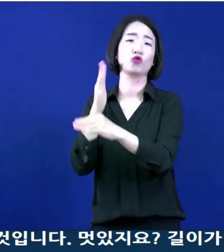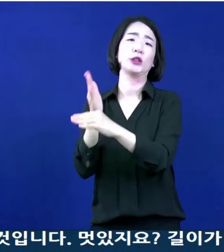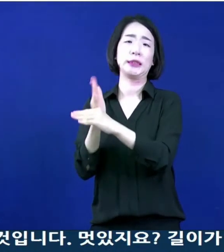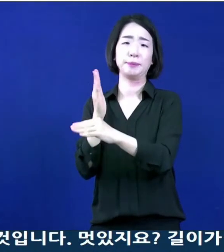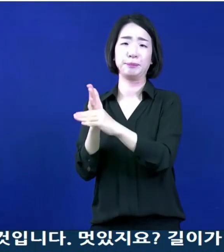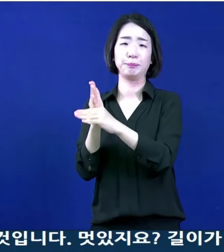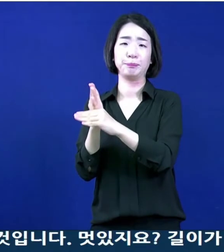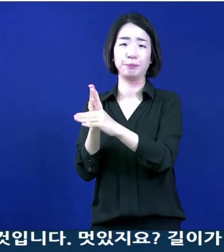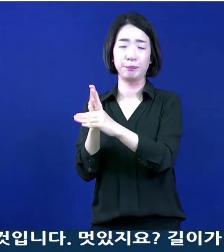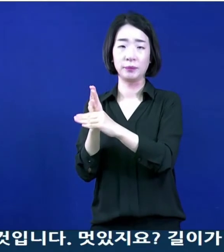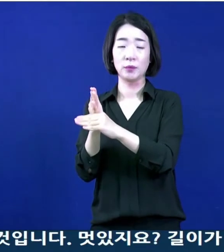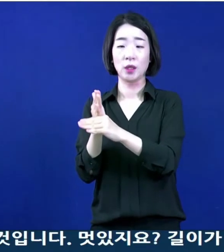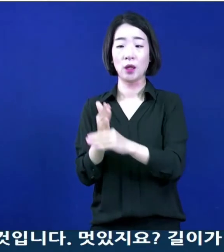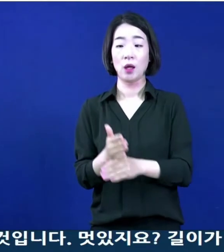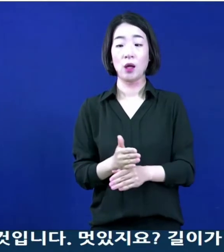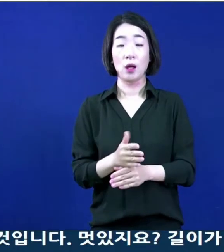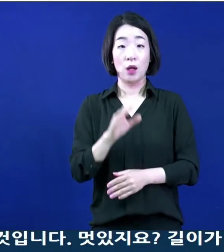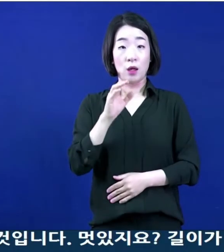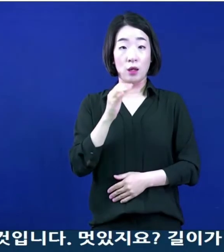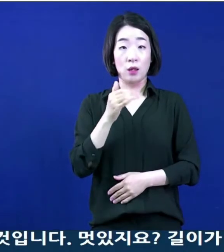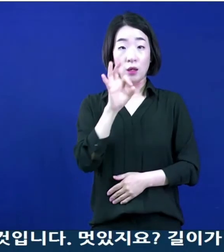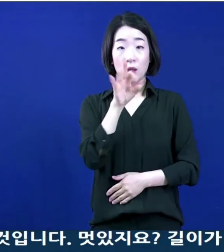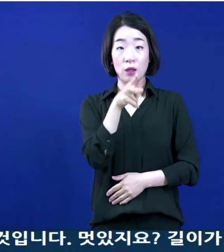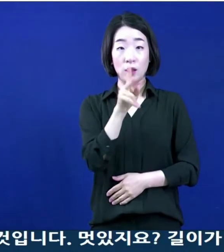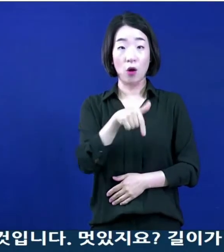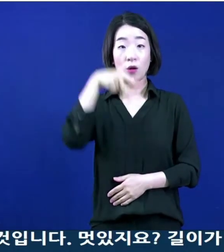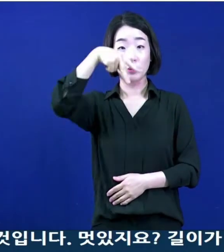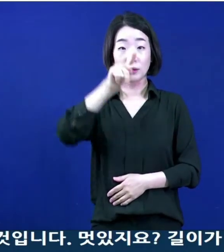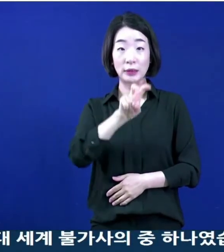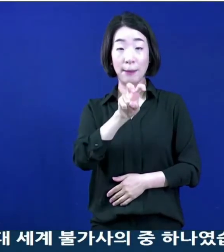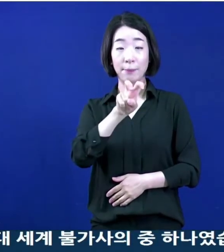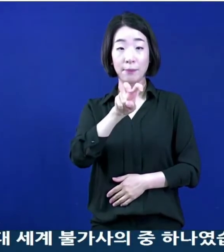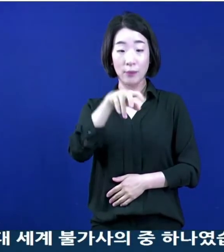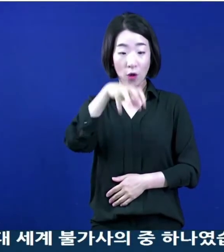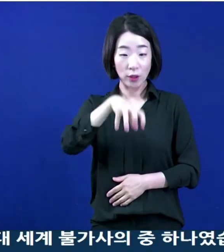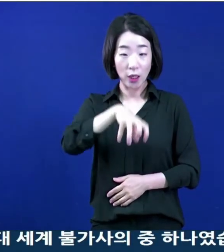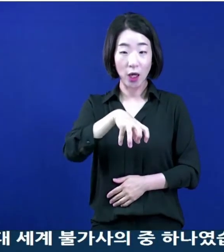자, 역삼동 종교의 중심지는 어디입니까? 그렇죠.